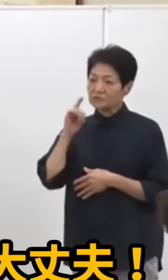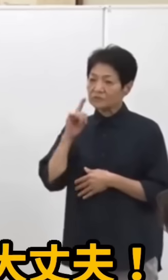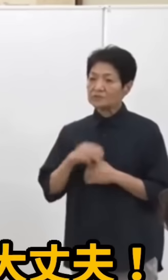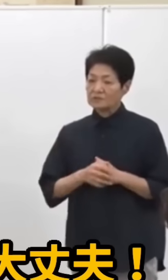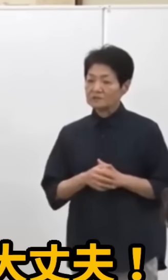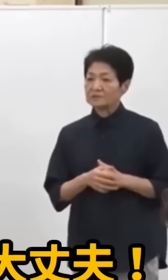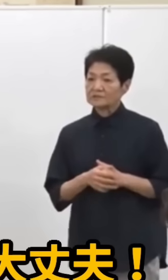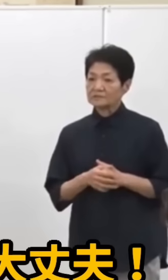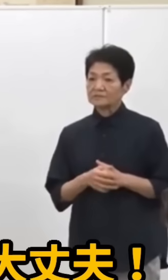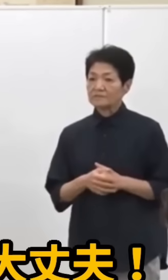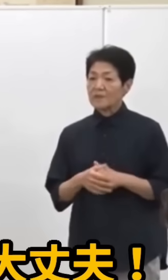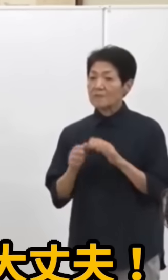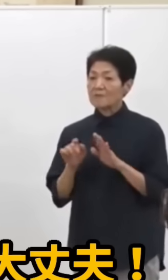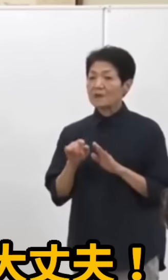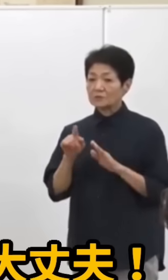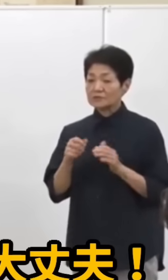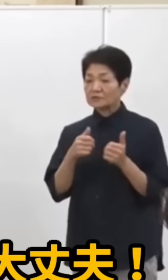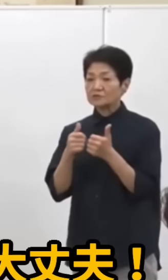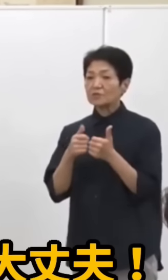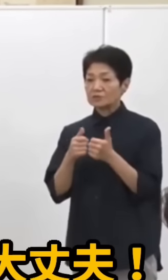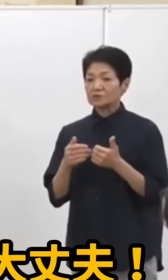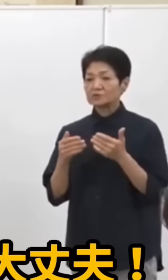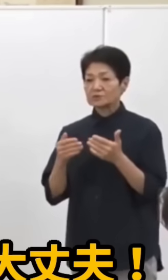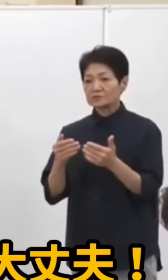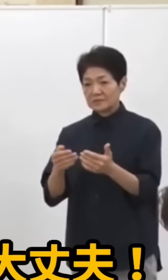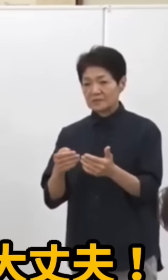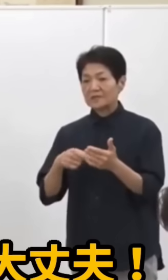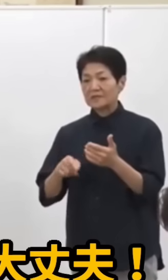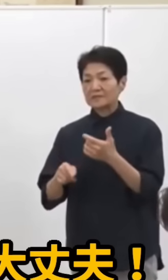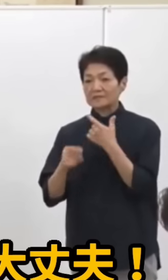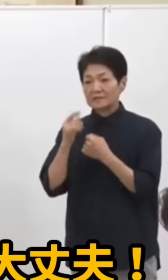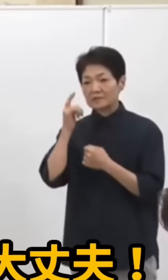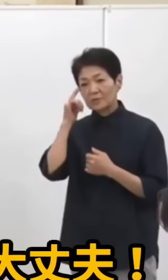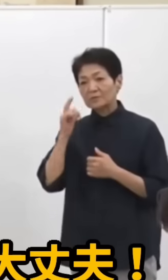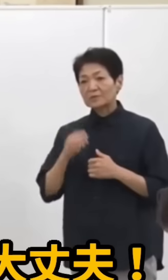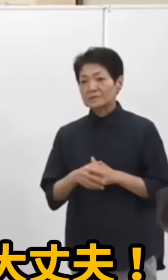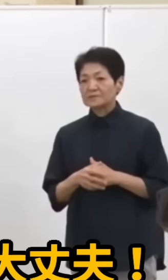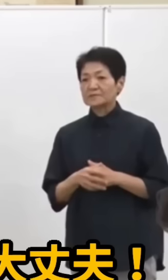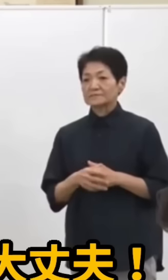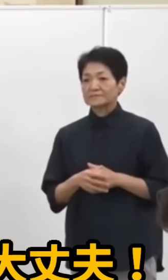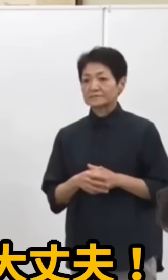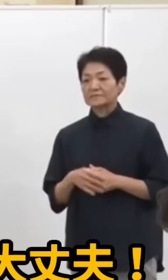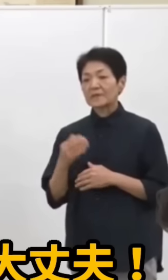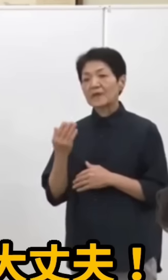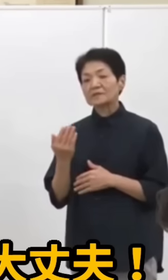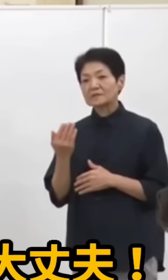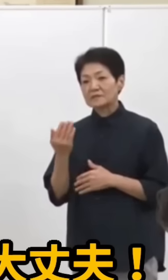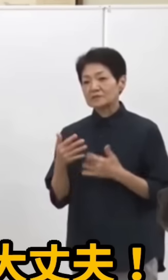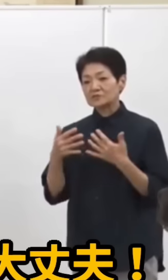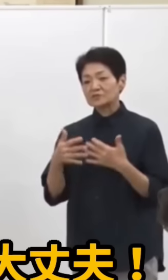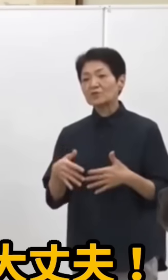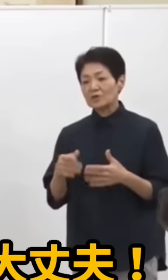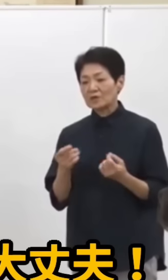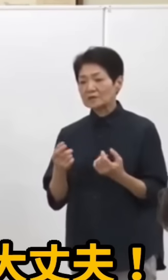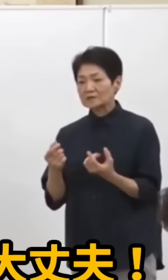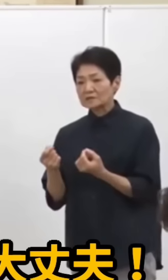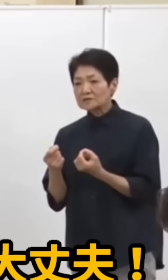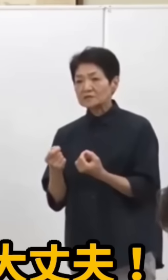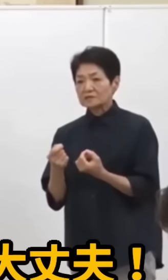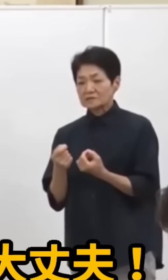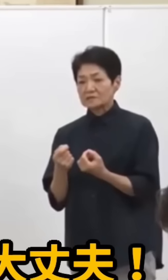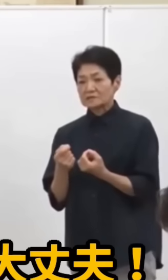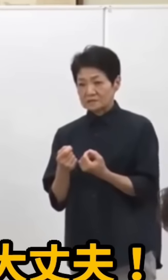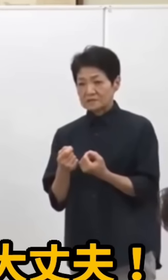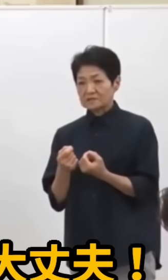はいえもうなぜ前向きに協議を進めていきたいと思います。そういう解除権の行使やですね、全体条件が整わないと、そういった状況にならないように